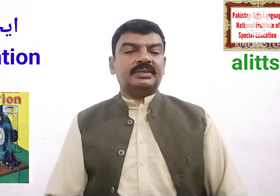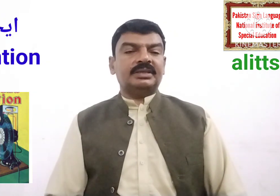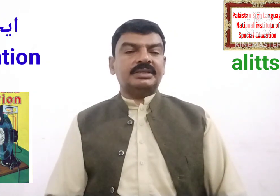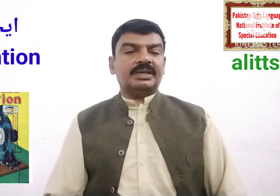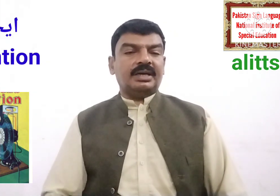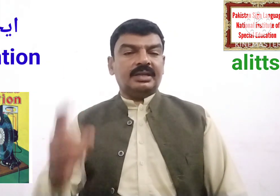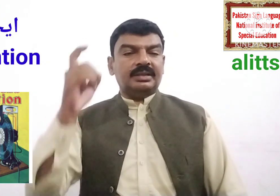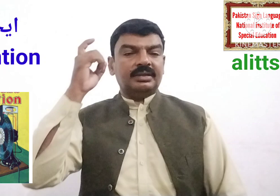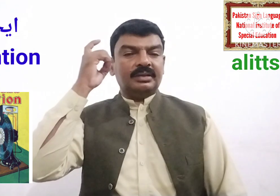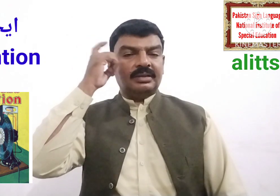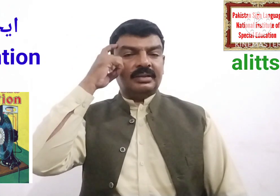ejad,